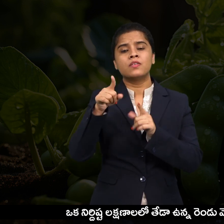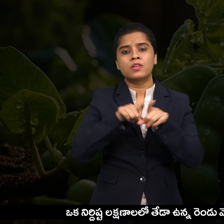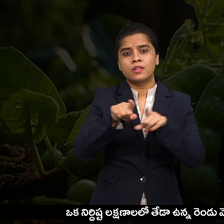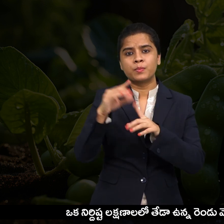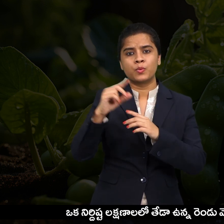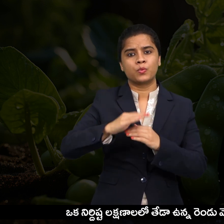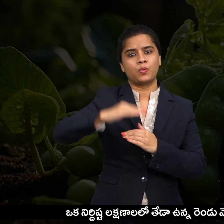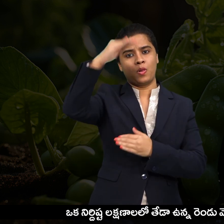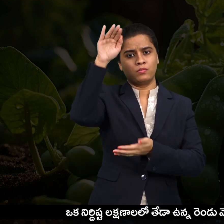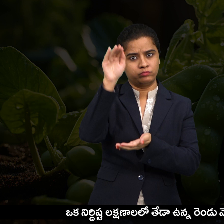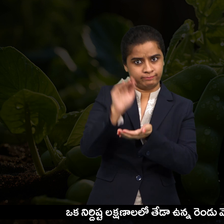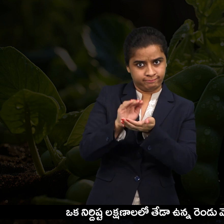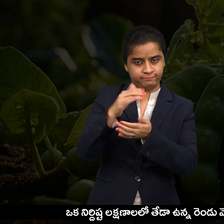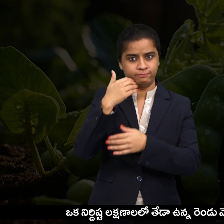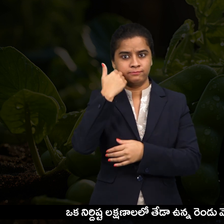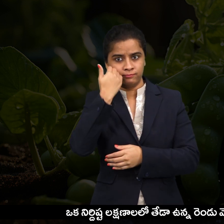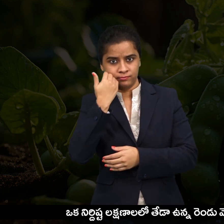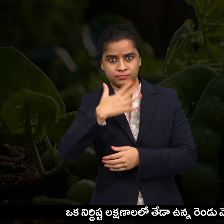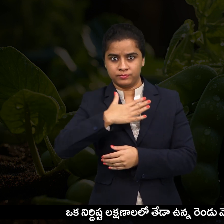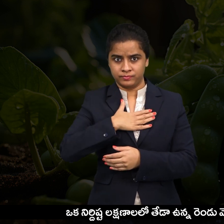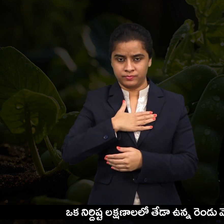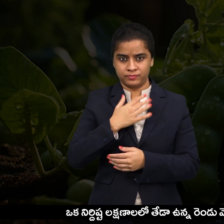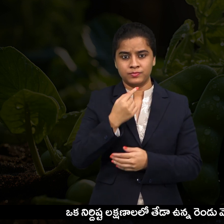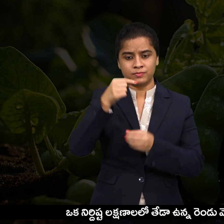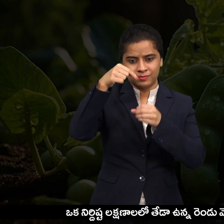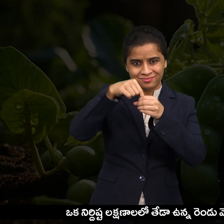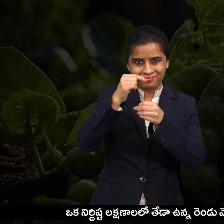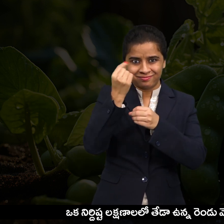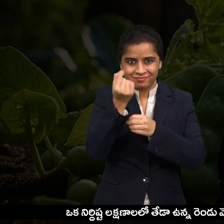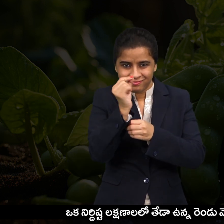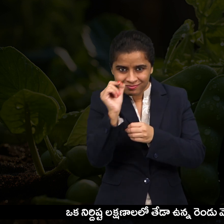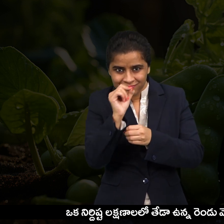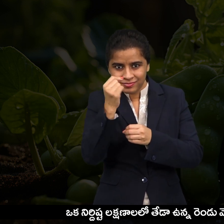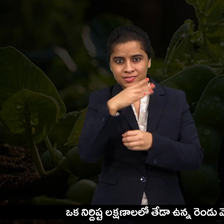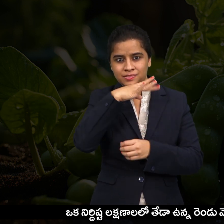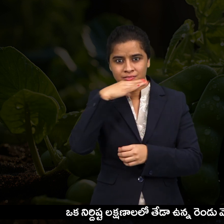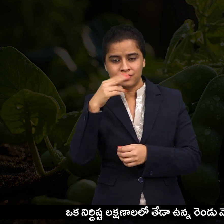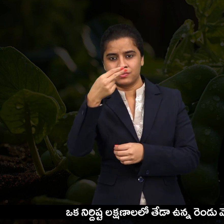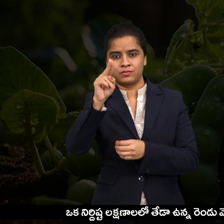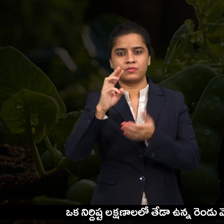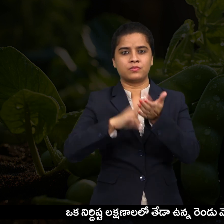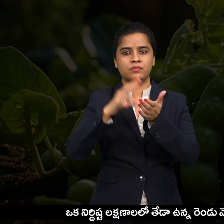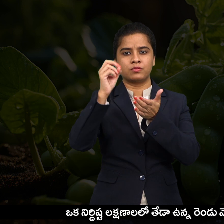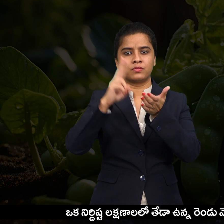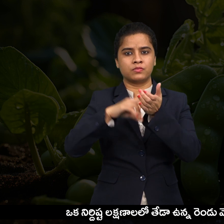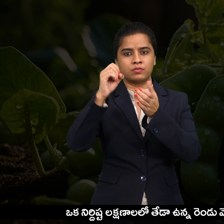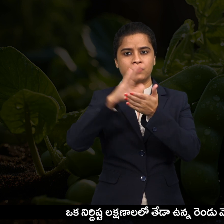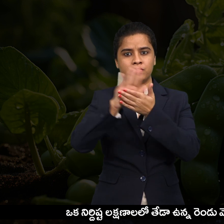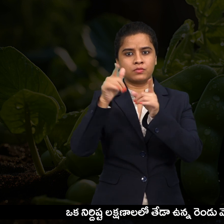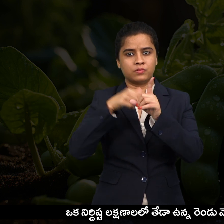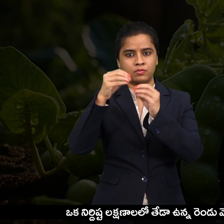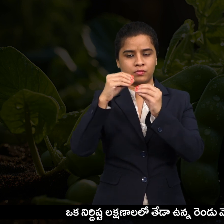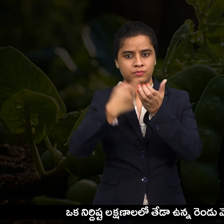ఒక నిర్దిష్ట లక్షణాలలో తేడా ఉన్న రెండు మొక్కల మధ్య సంకరణంను ఏక సంకరణం అంటారు.